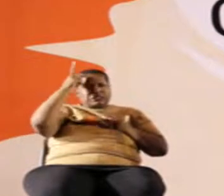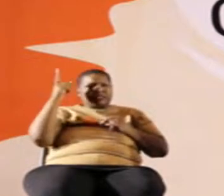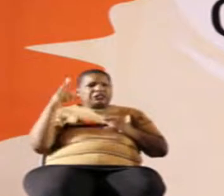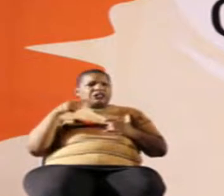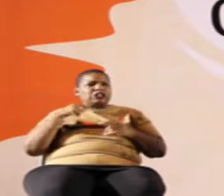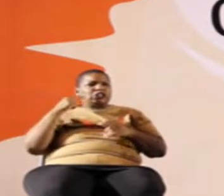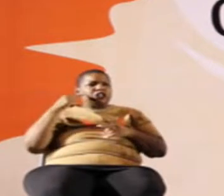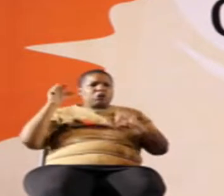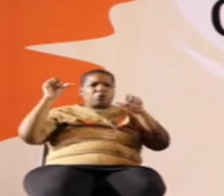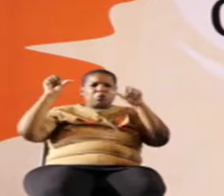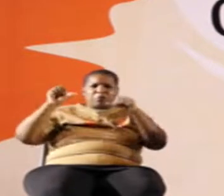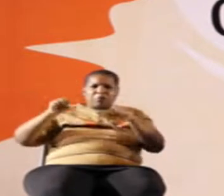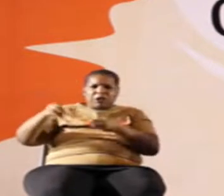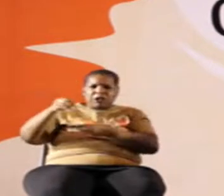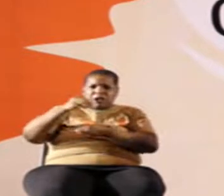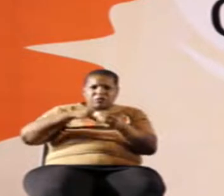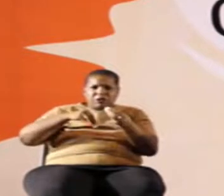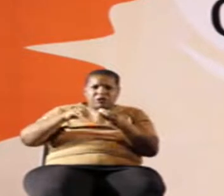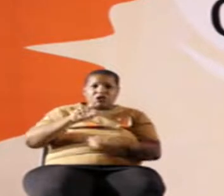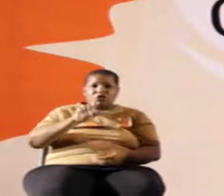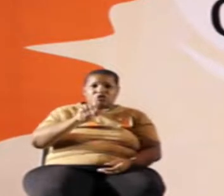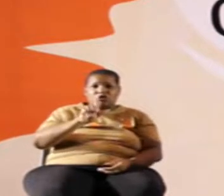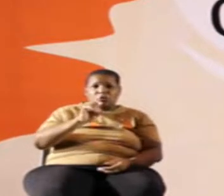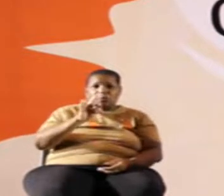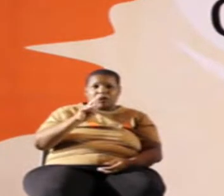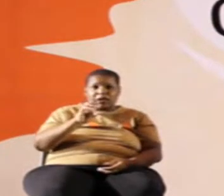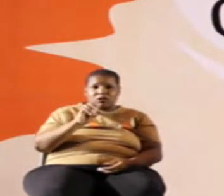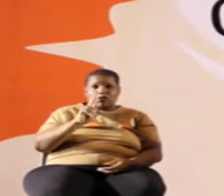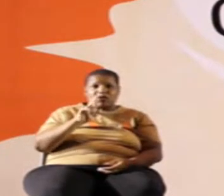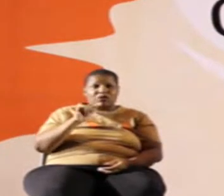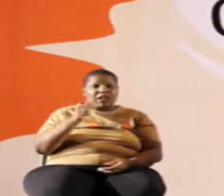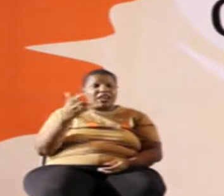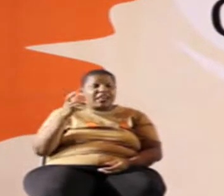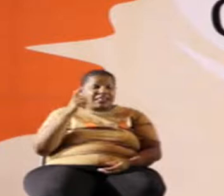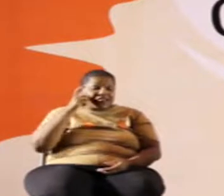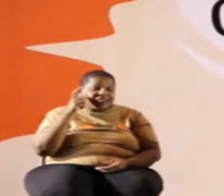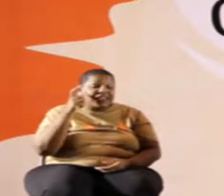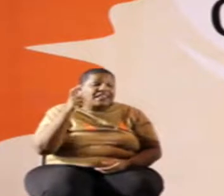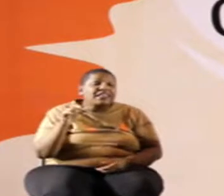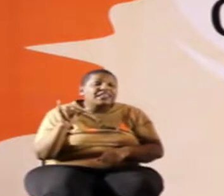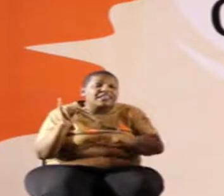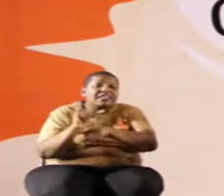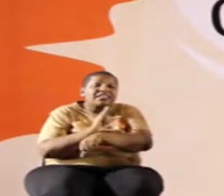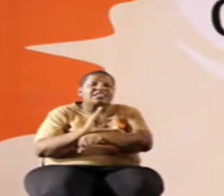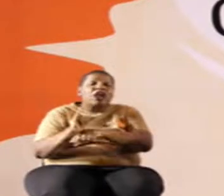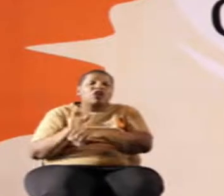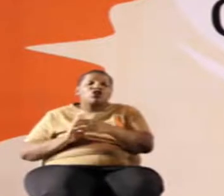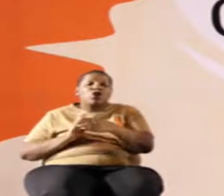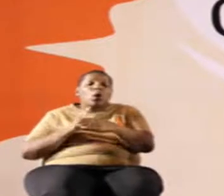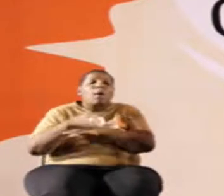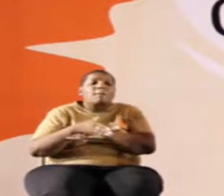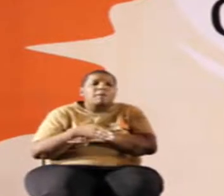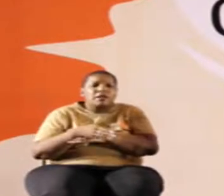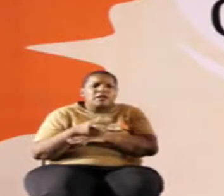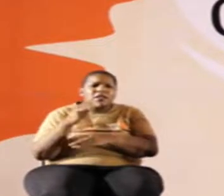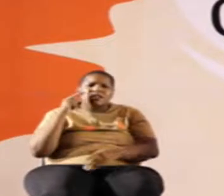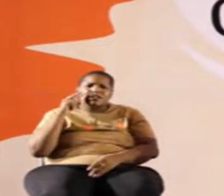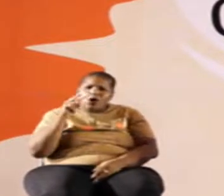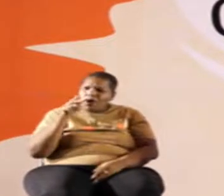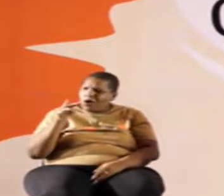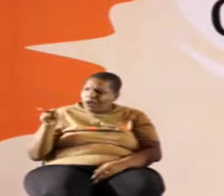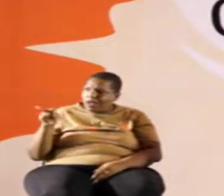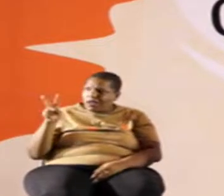da mestiçagem do Gilberto Freire, mas a mim o que interessa são as estratégias para romper com isso. E se eu olhar, se eu lembrar